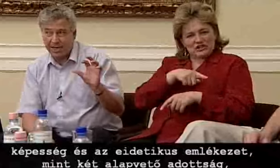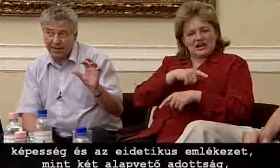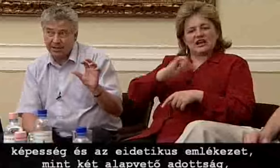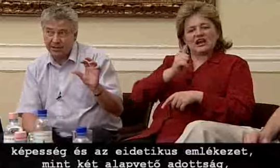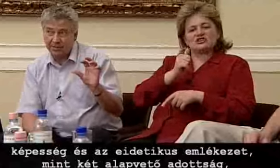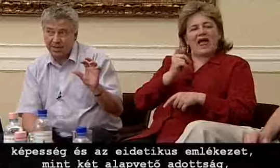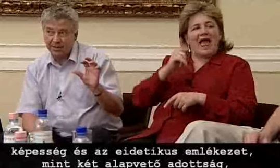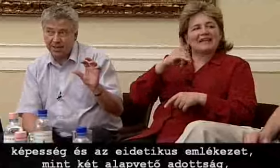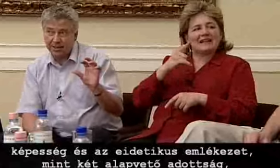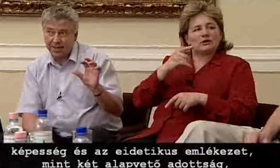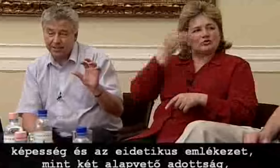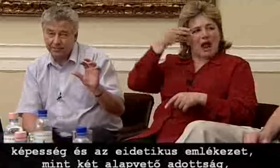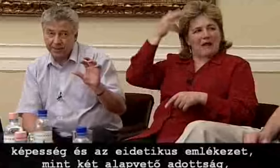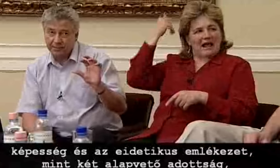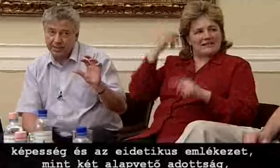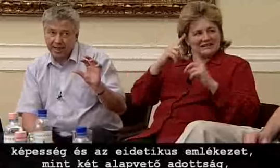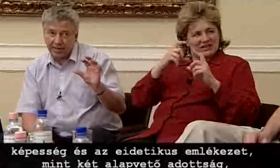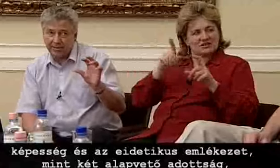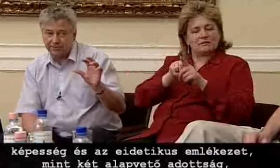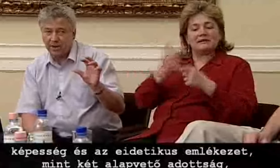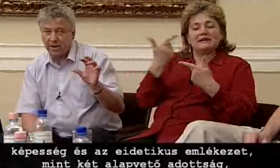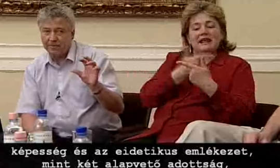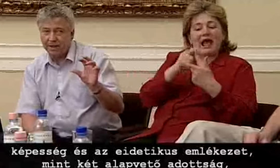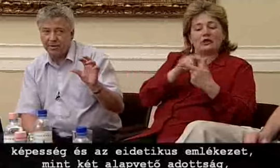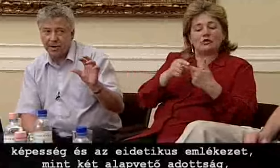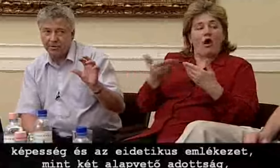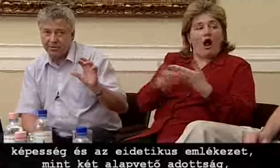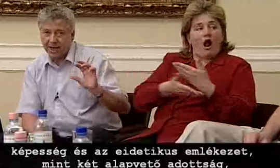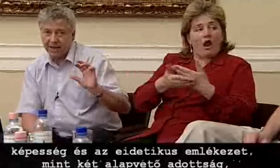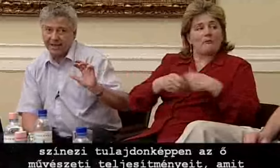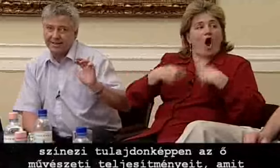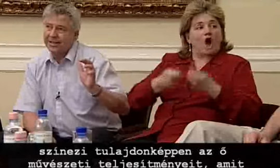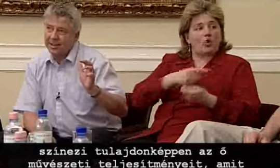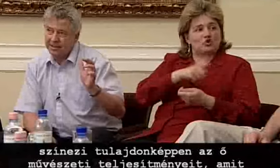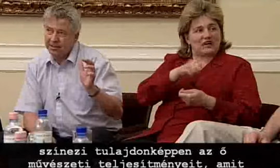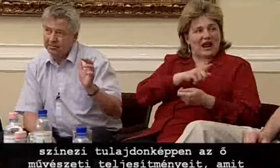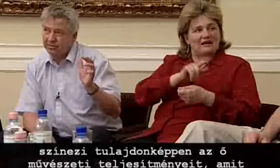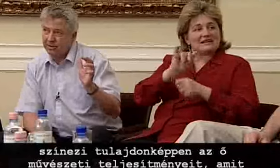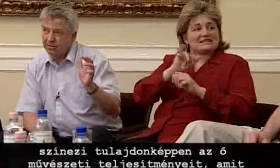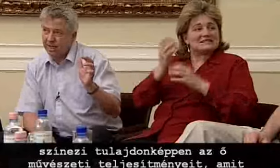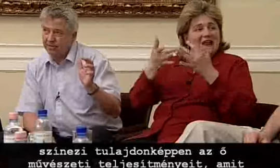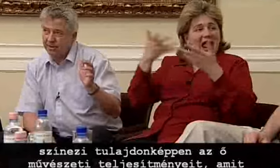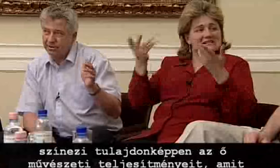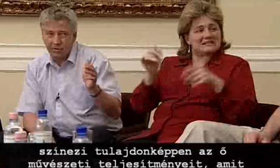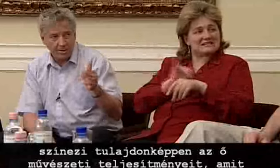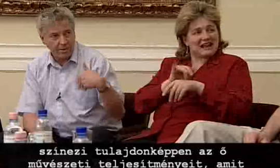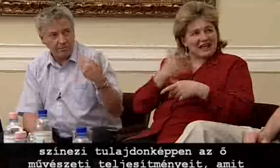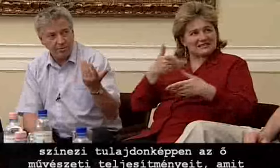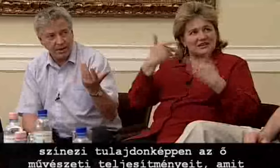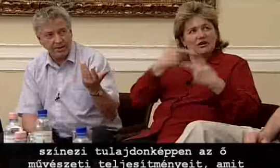az eidetikus emlékezet, mint két alapvető adottság, színezi tulajdonképpen az